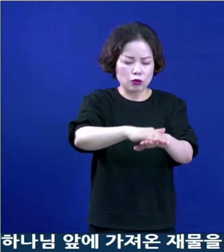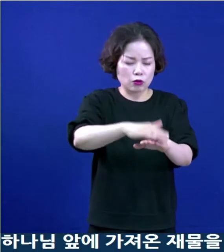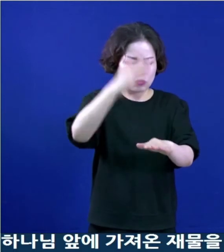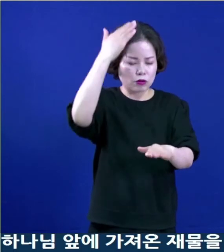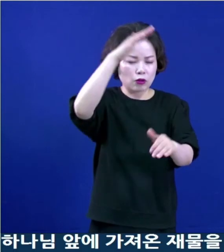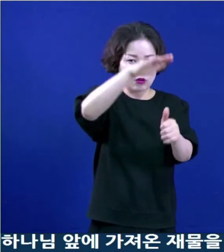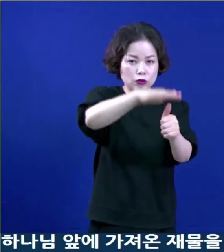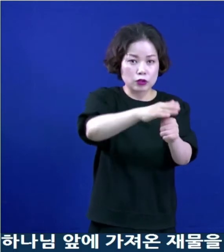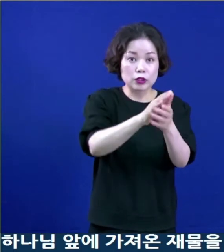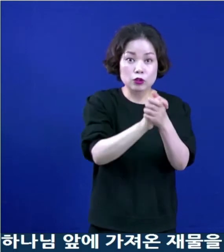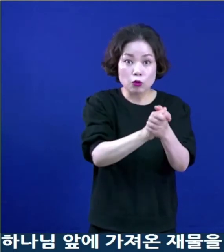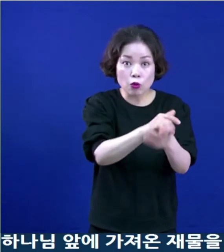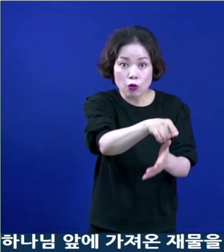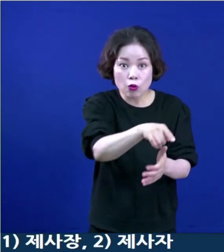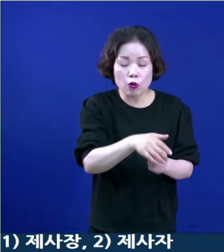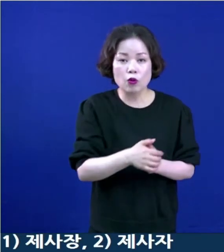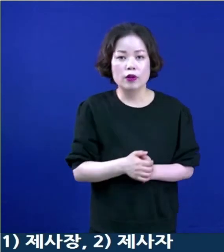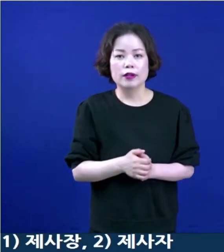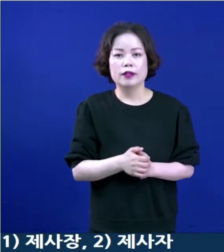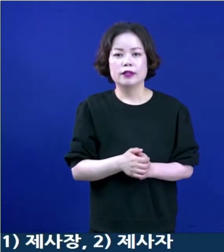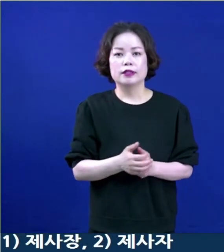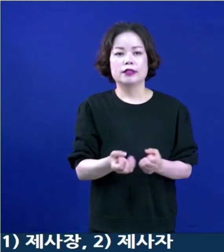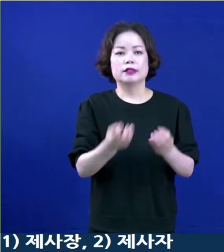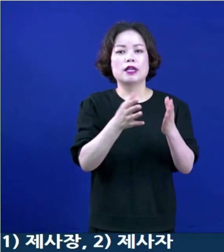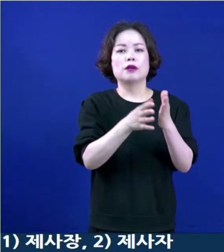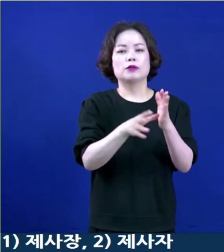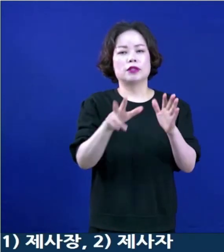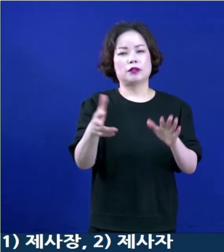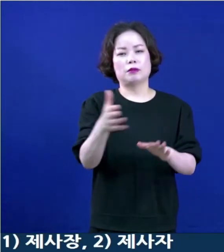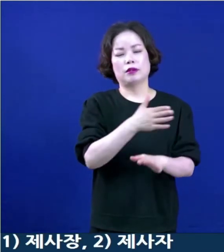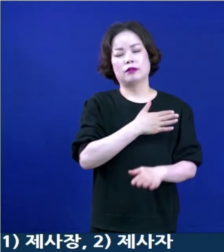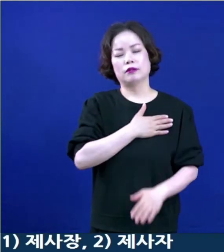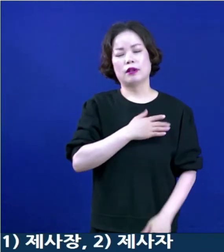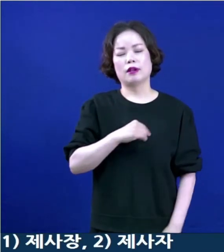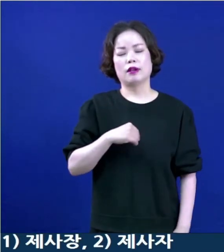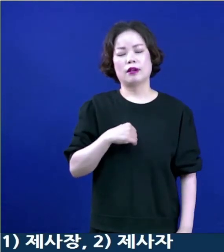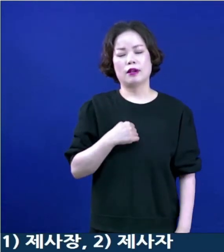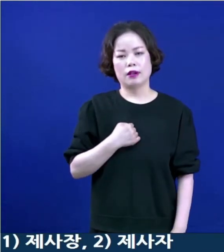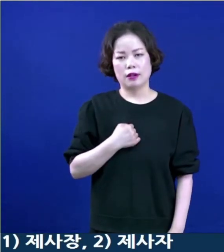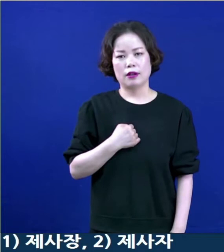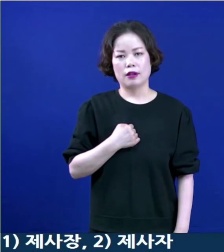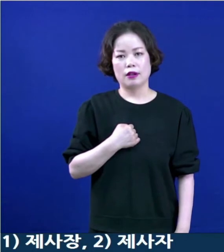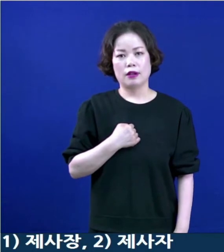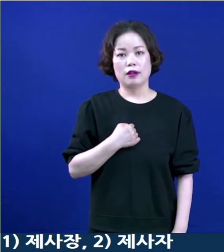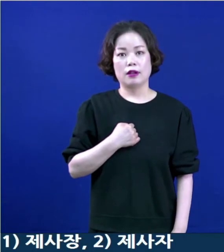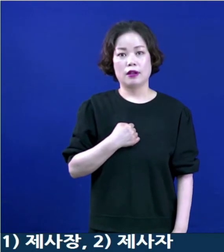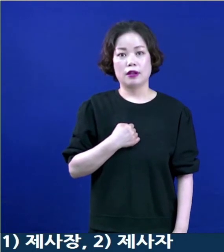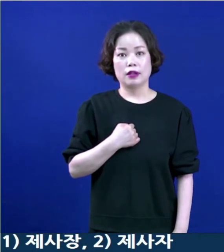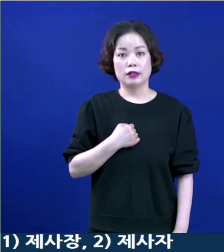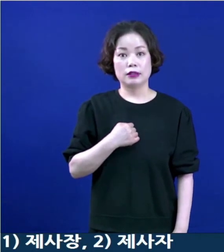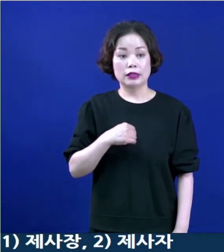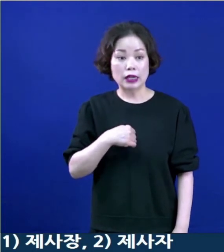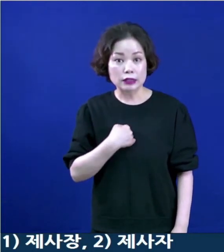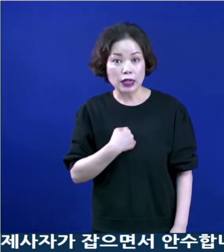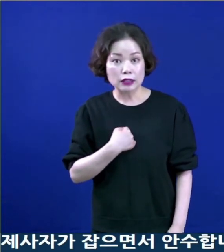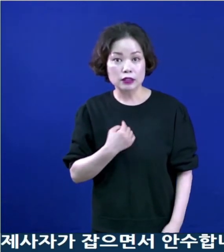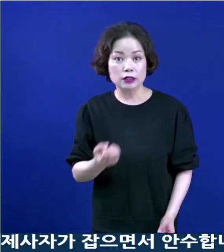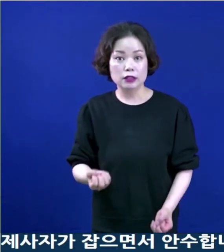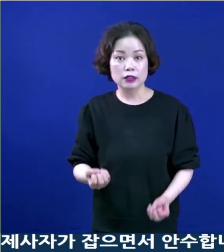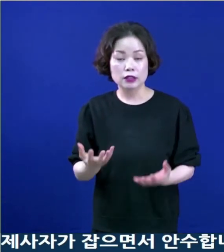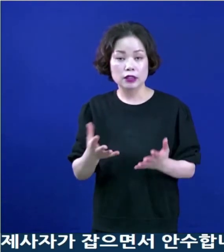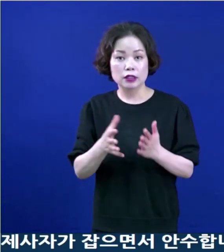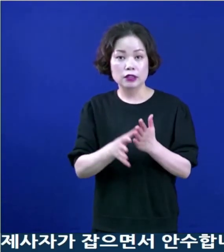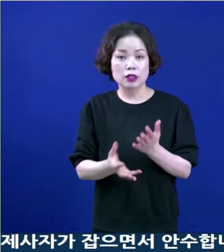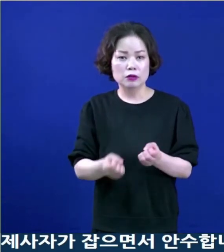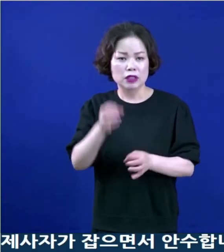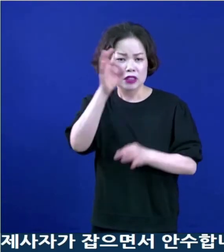뜻입니까? 이 제물이 이제부터는 나 자신이 된다는 겁니다. 근데 자기 자신이 된 제물을 흠 있는